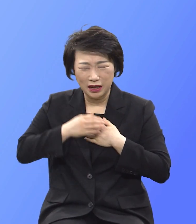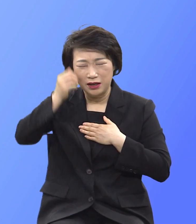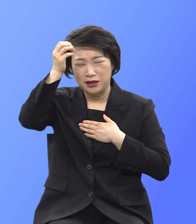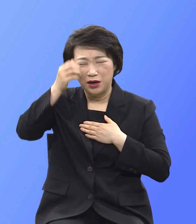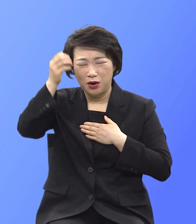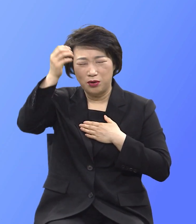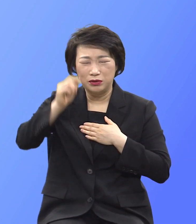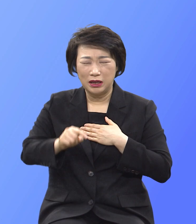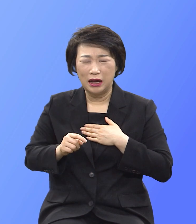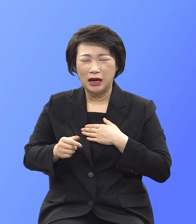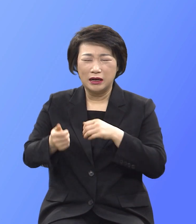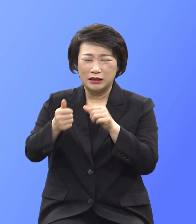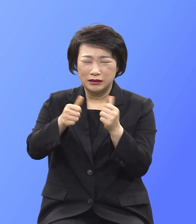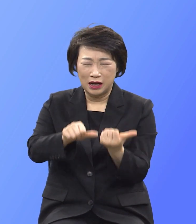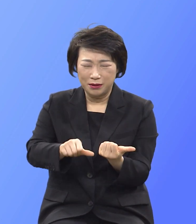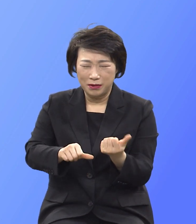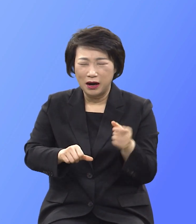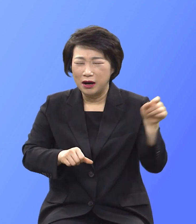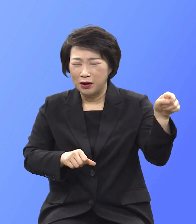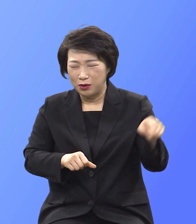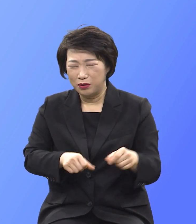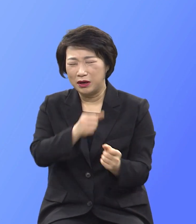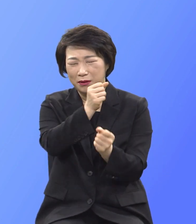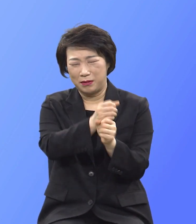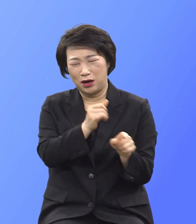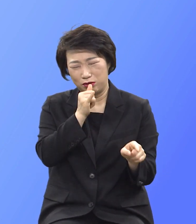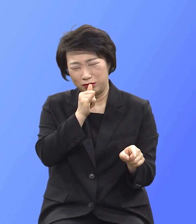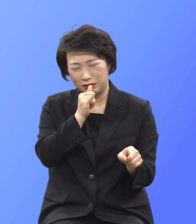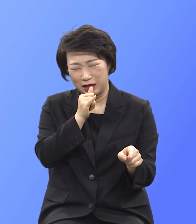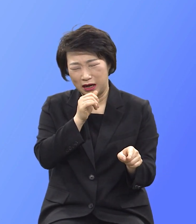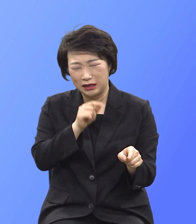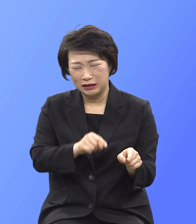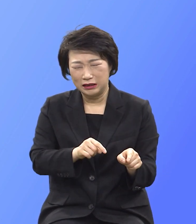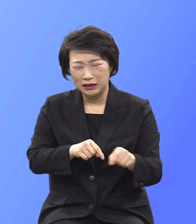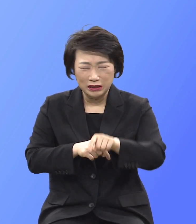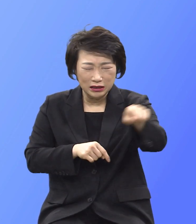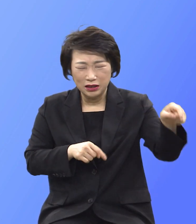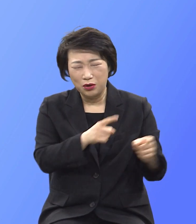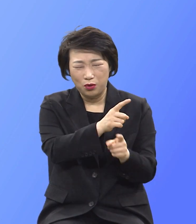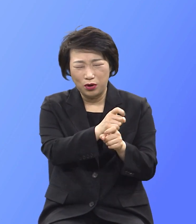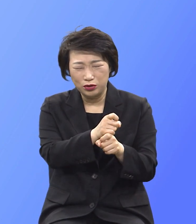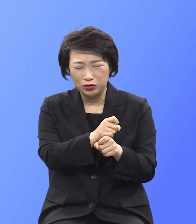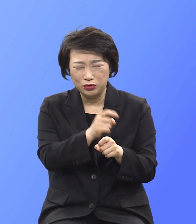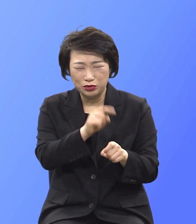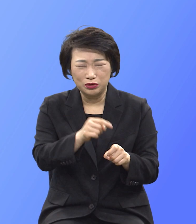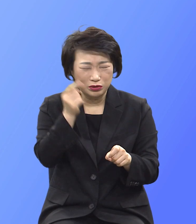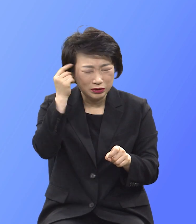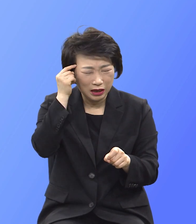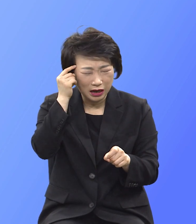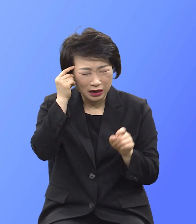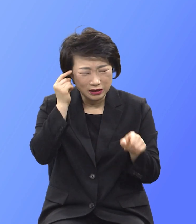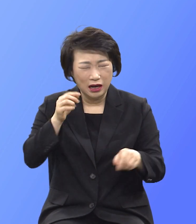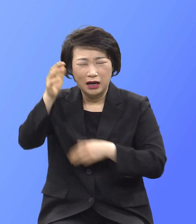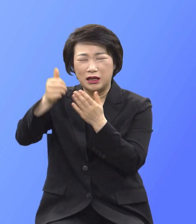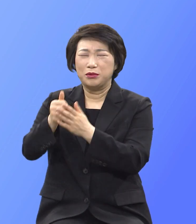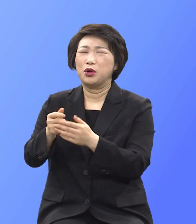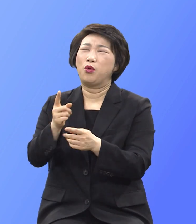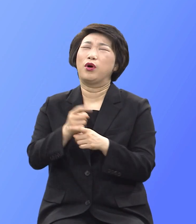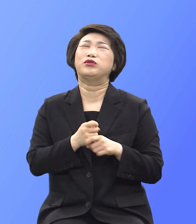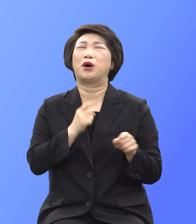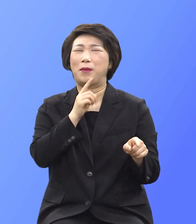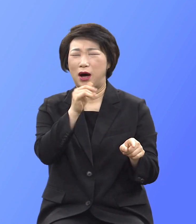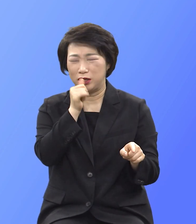영혼의 사망을 생산합니다. 이 원수 같은 생각은 하나님도